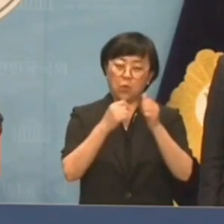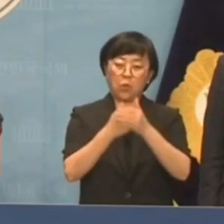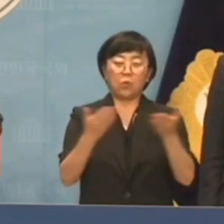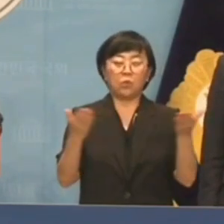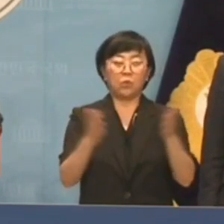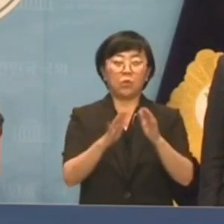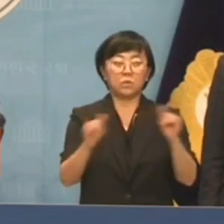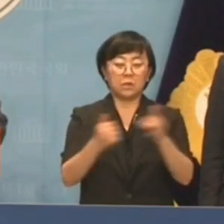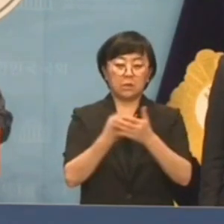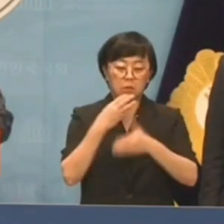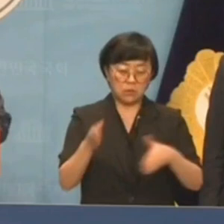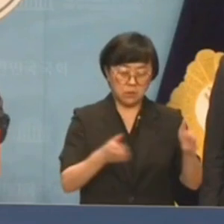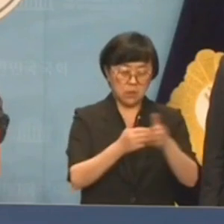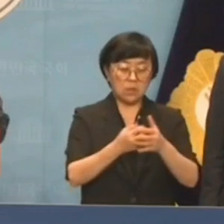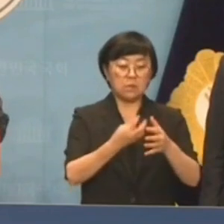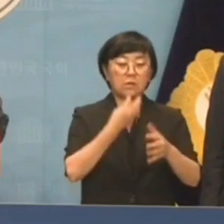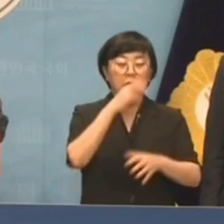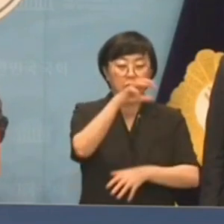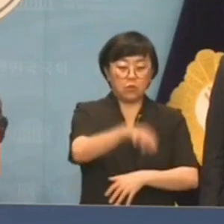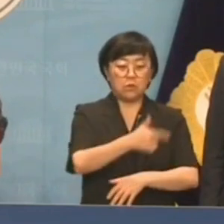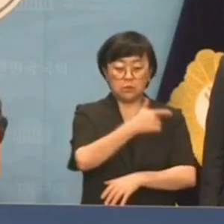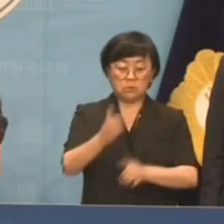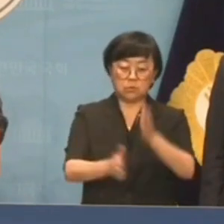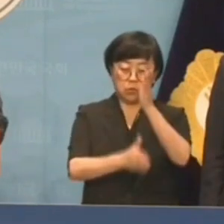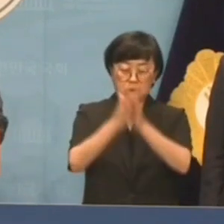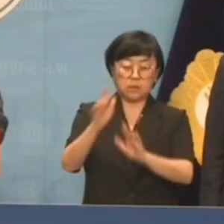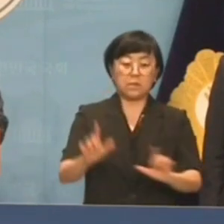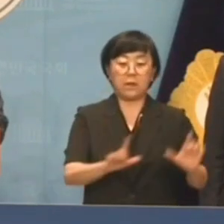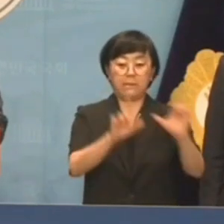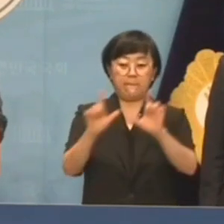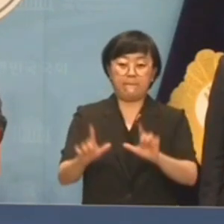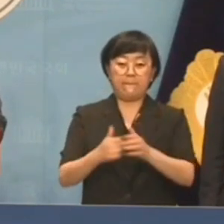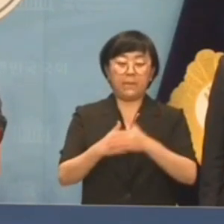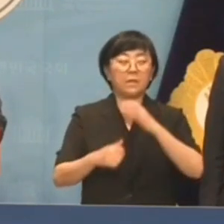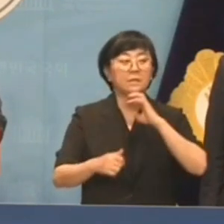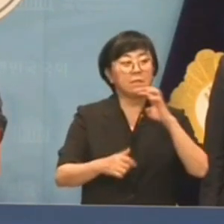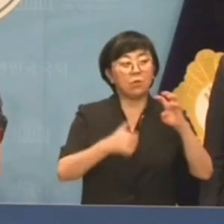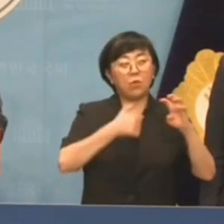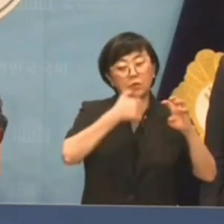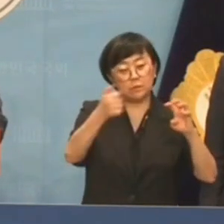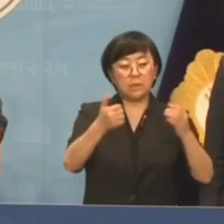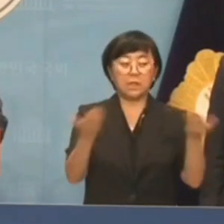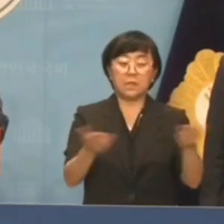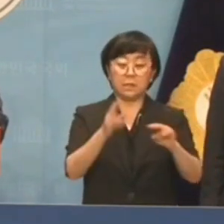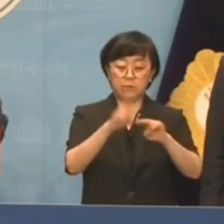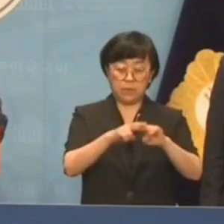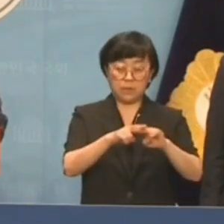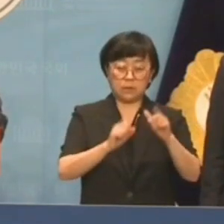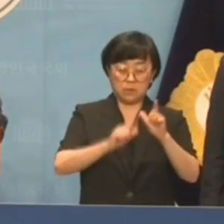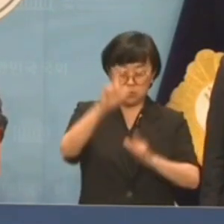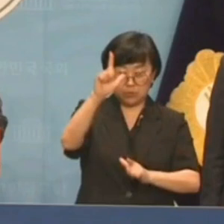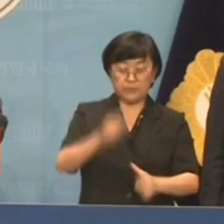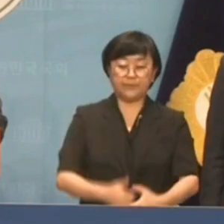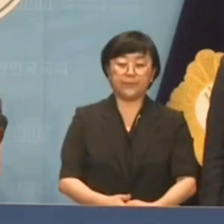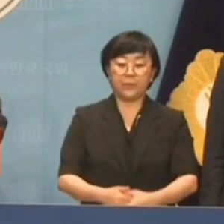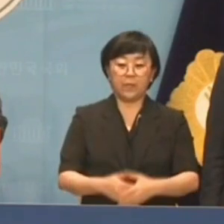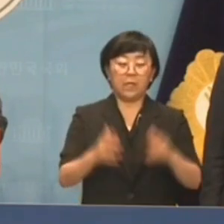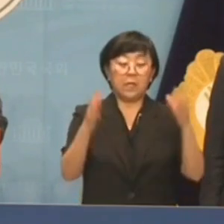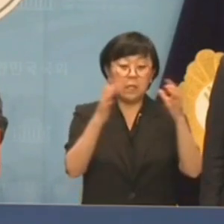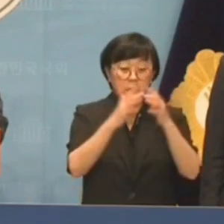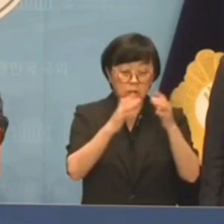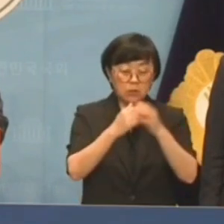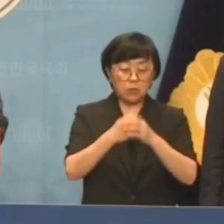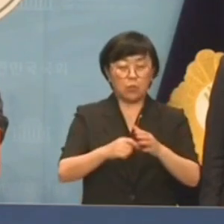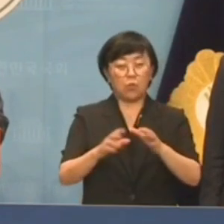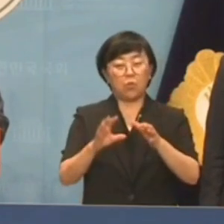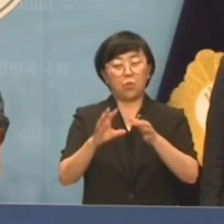경기 서울 등 대도시에서 삶을 영위하고 있는 40에서 50대 취업자가 대다수로 플랫폼과